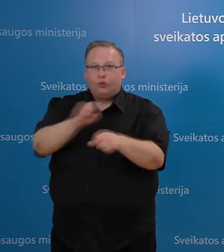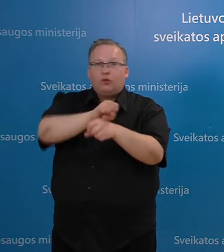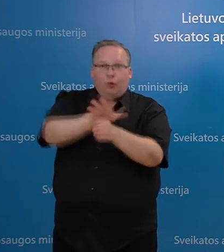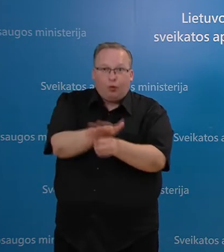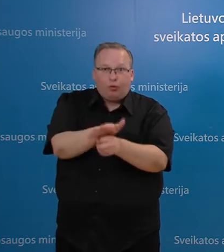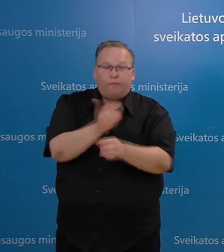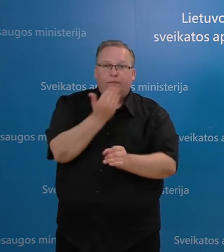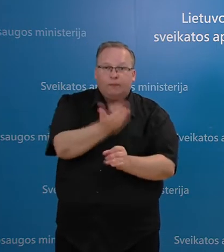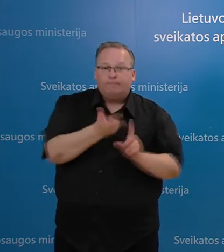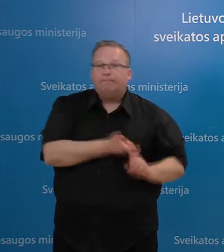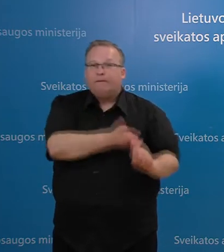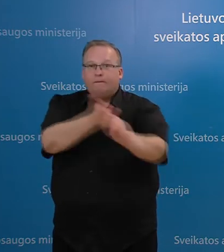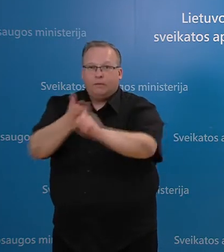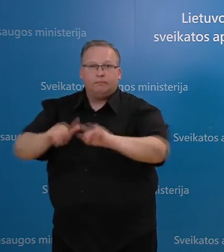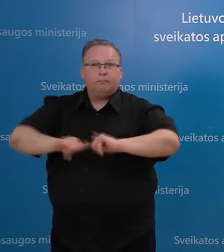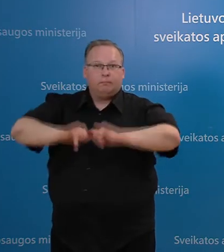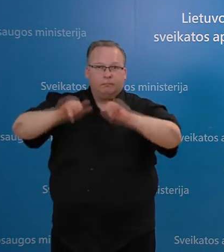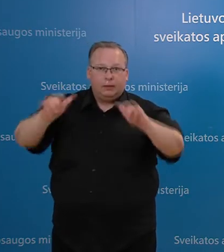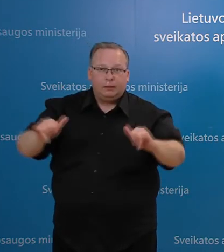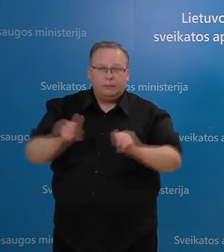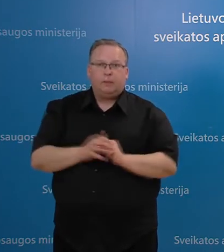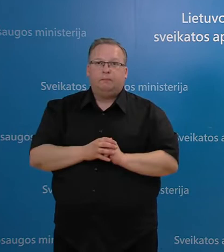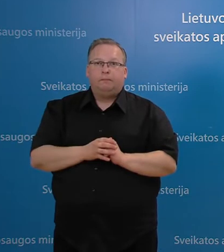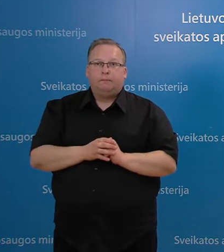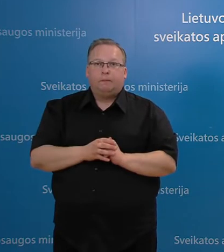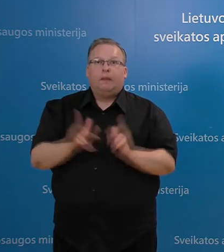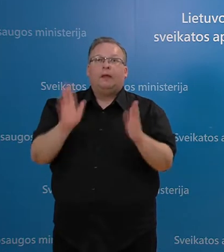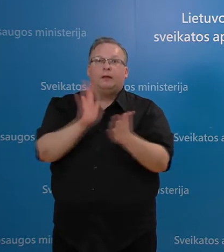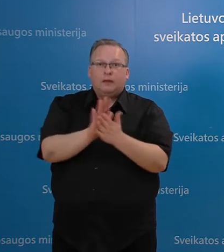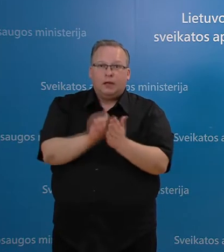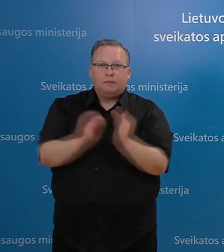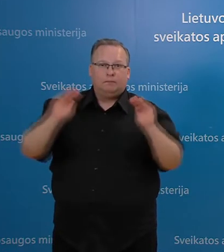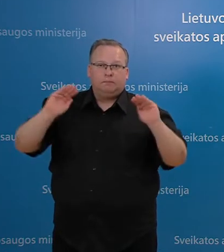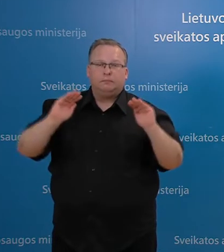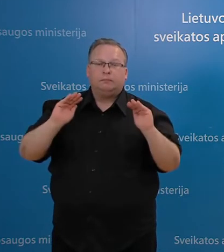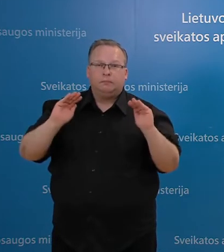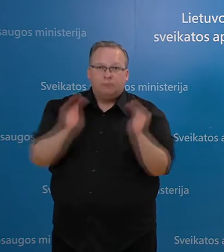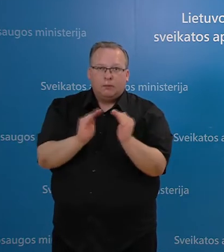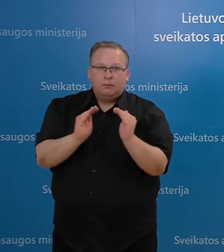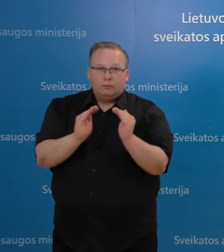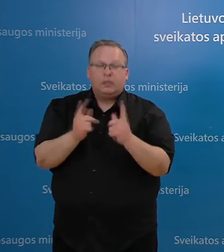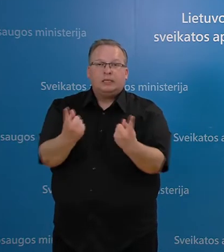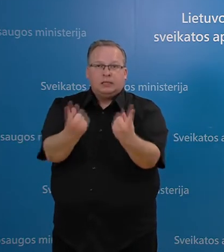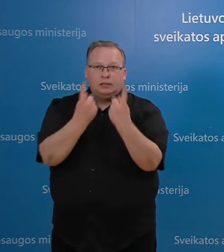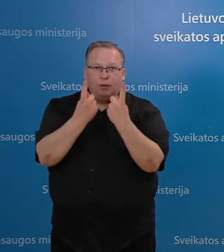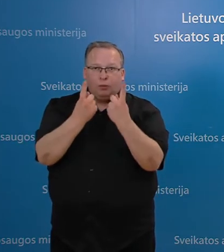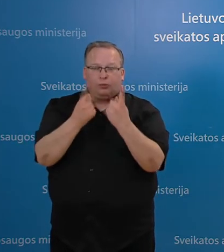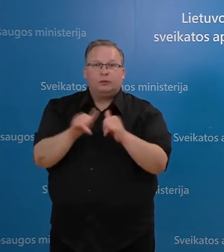koronaviruso infekcijos plitimą ir maksimaliai saugotis nuo šio užkrato plitimo